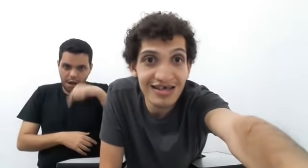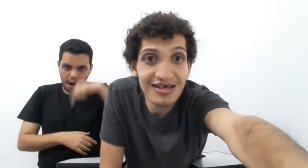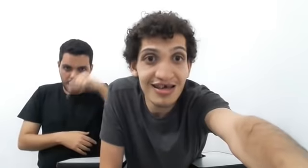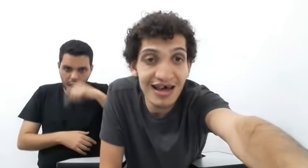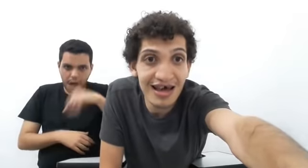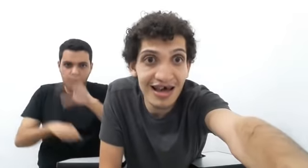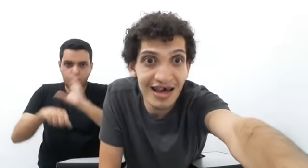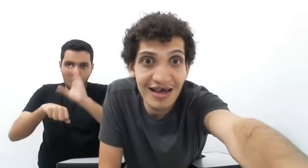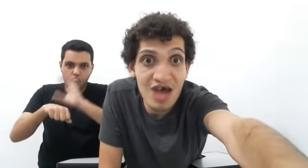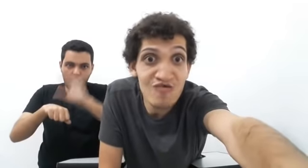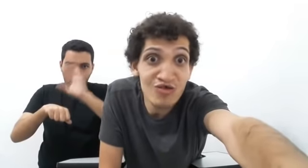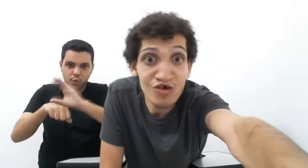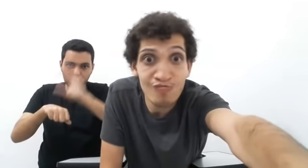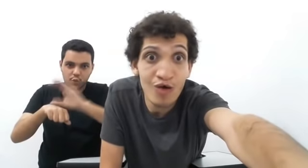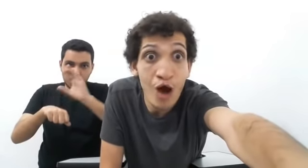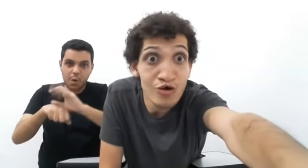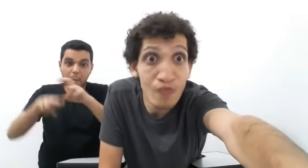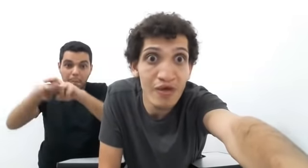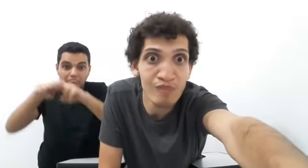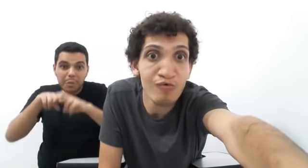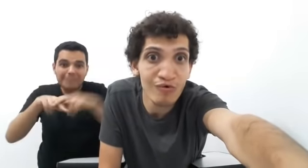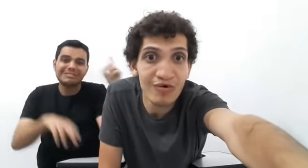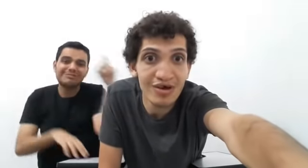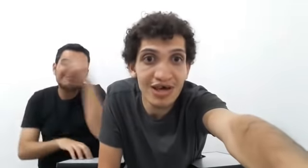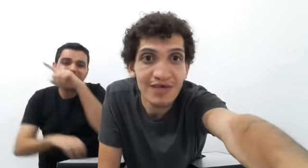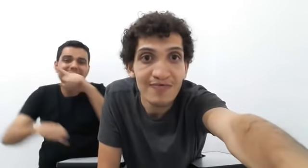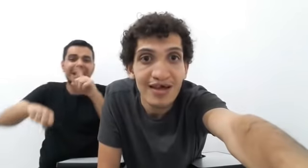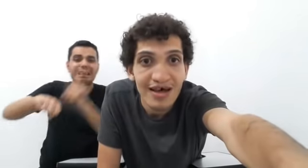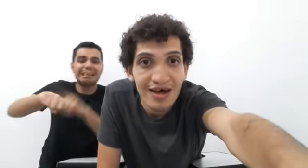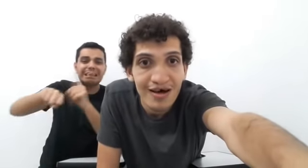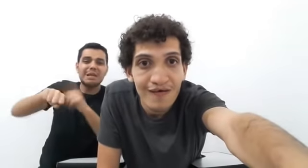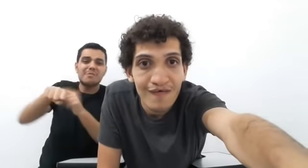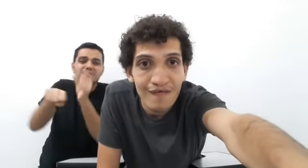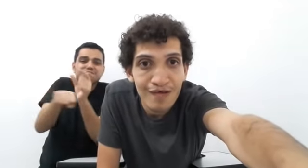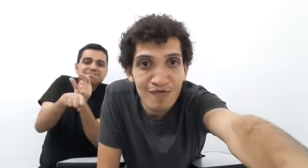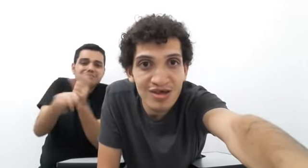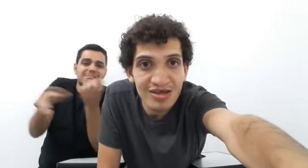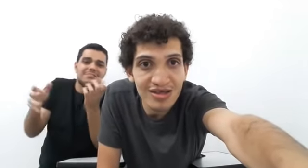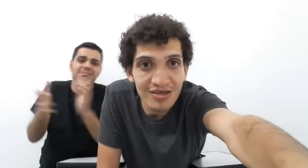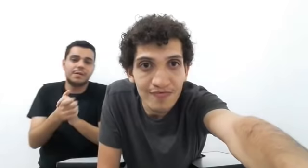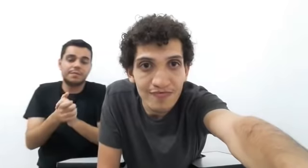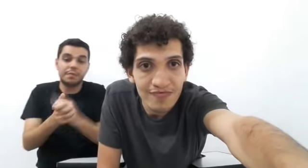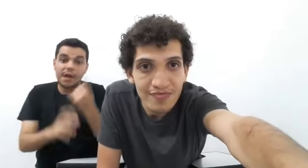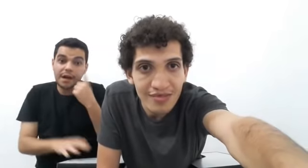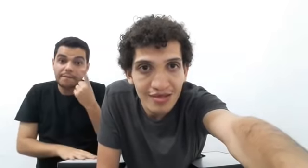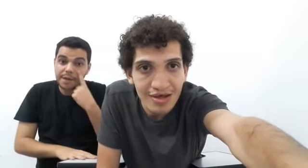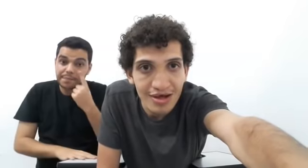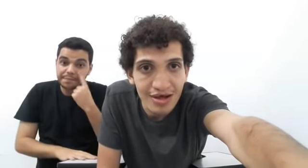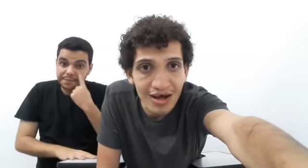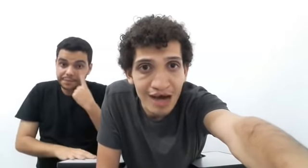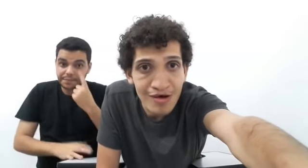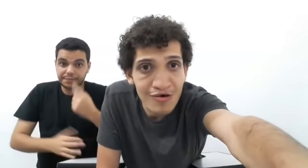aí, isso corre o tempo, ok? Vamos ver aqui. A maioria,